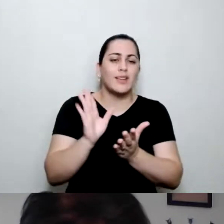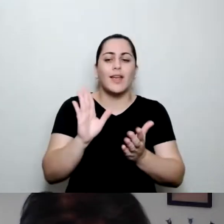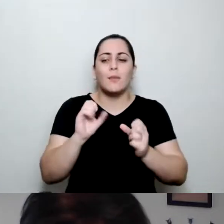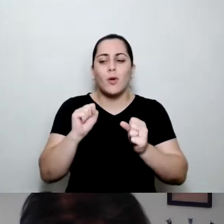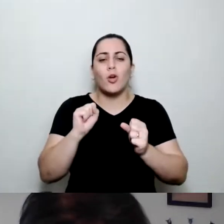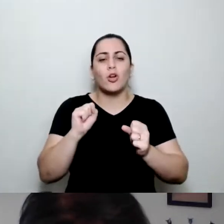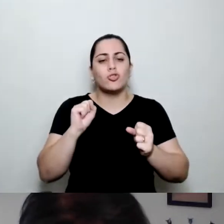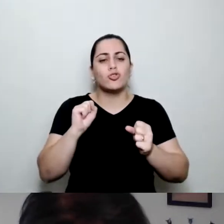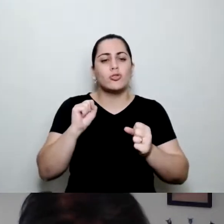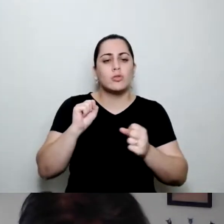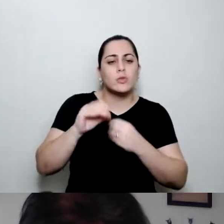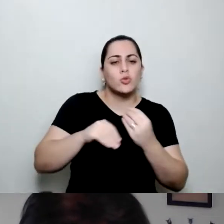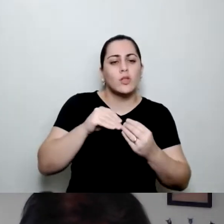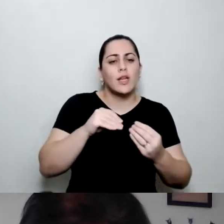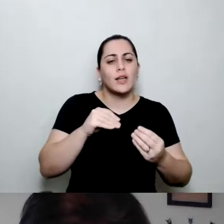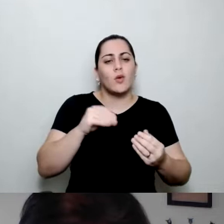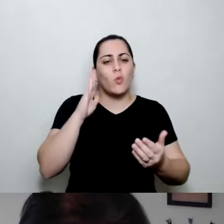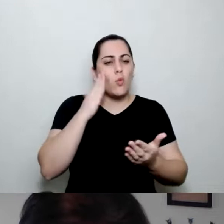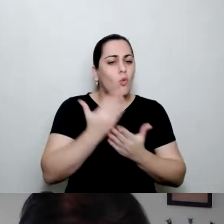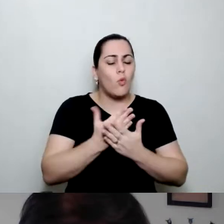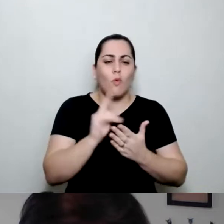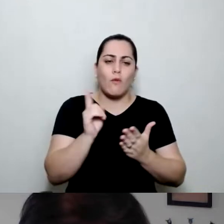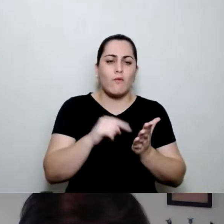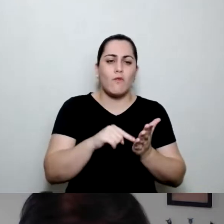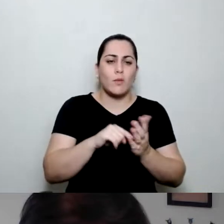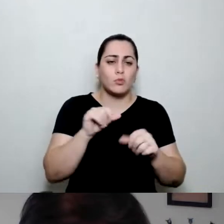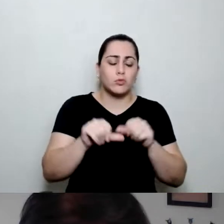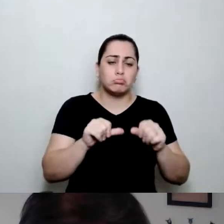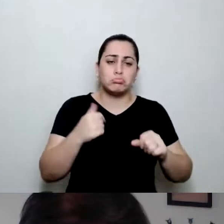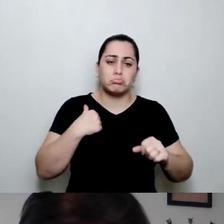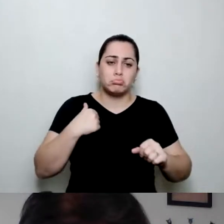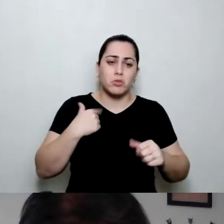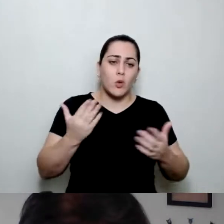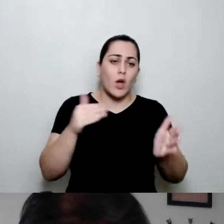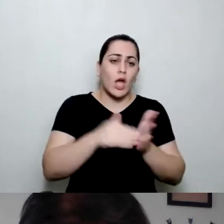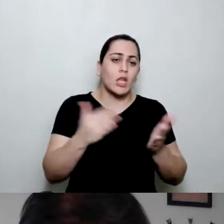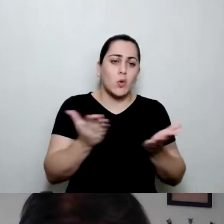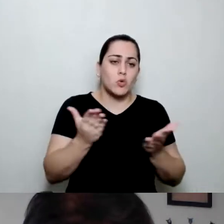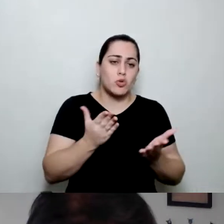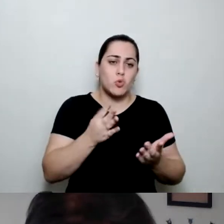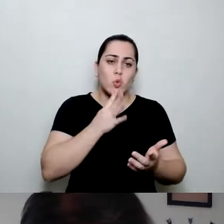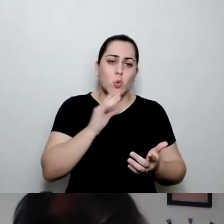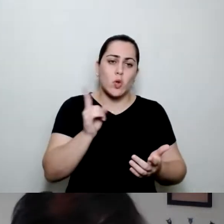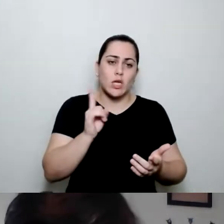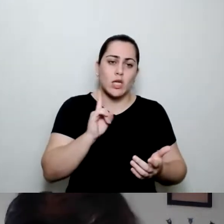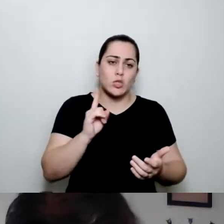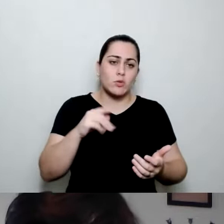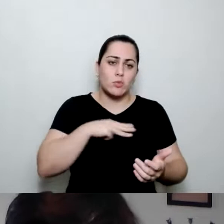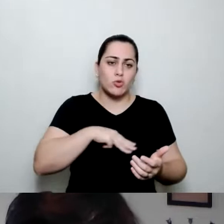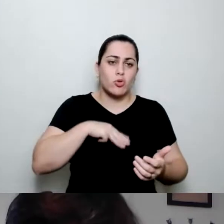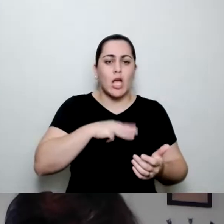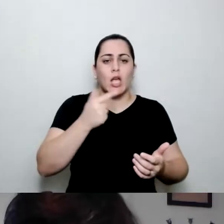fidelidade desse material gerado, eu até agora não conheço nenhum missionário ou